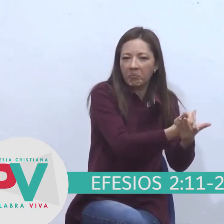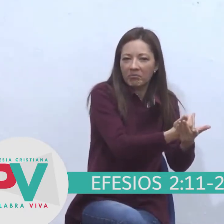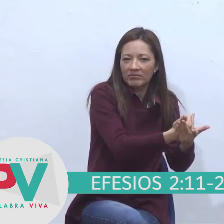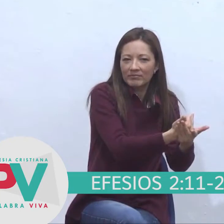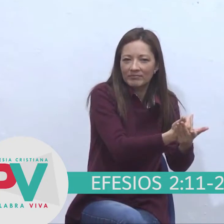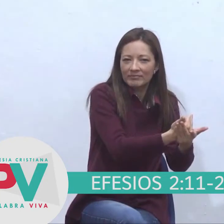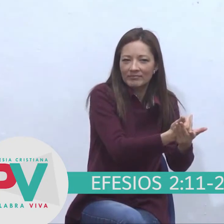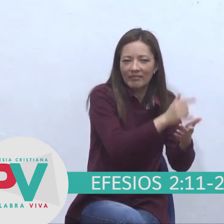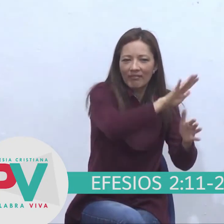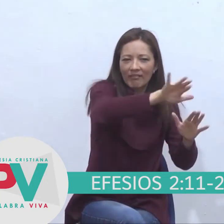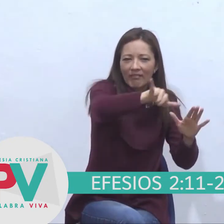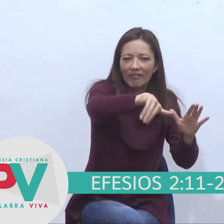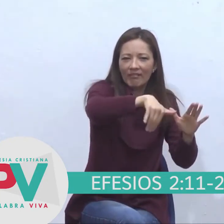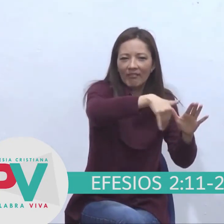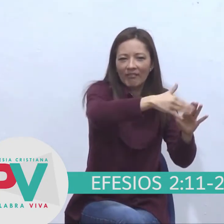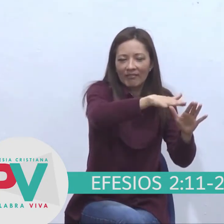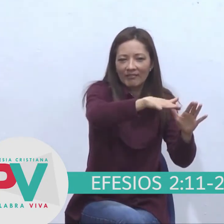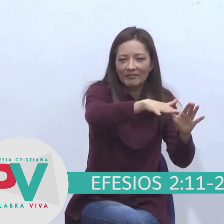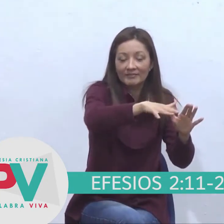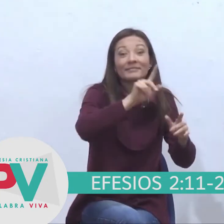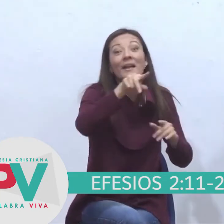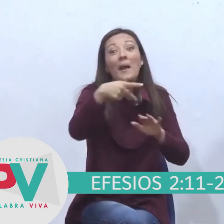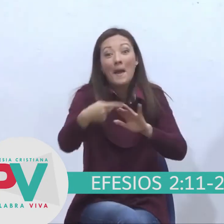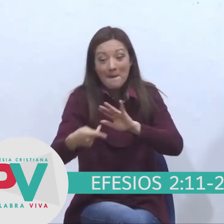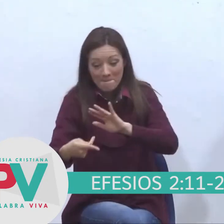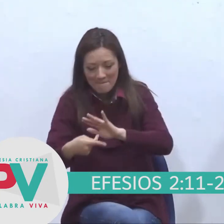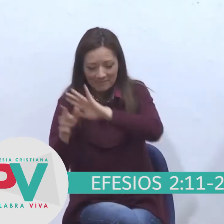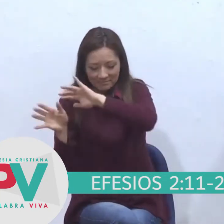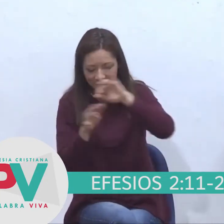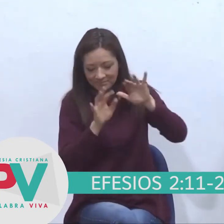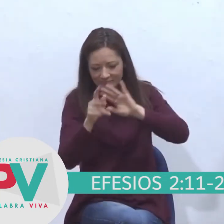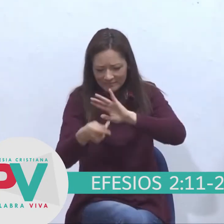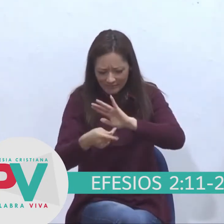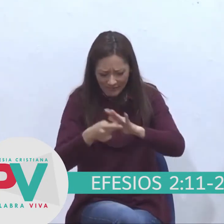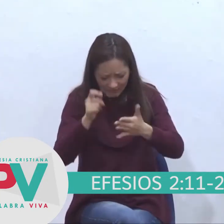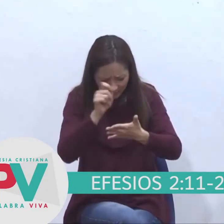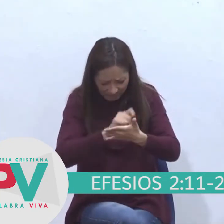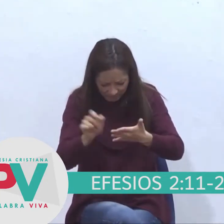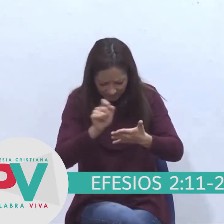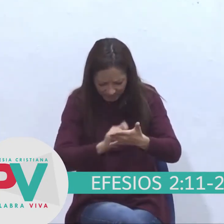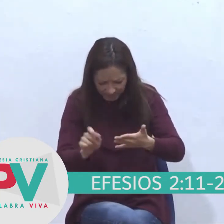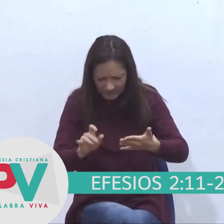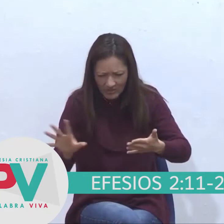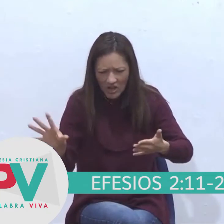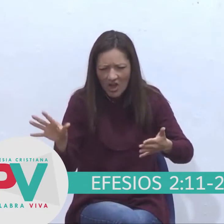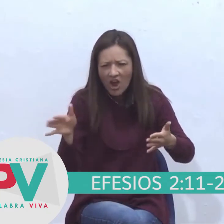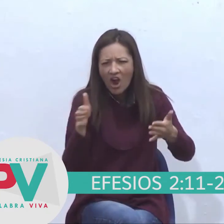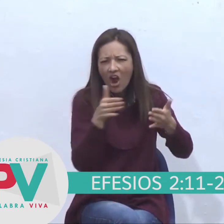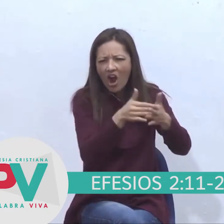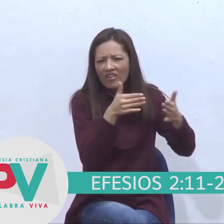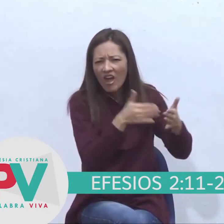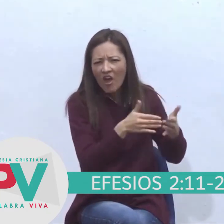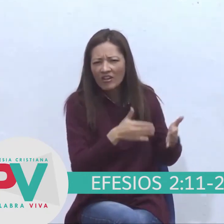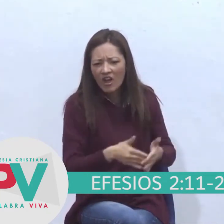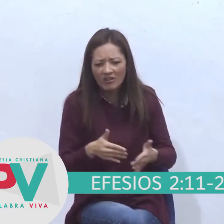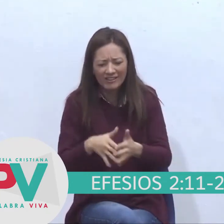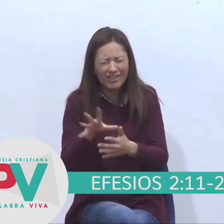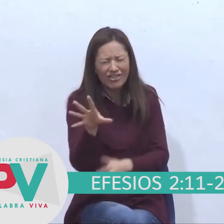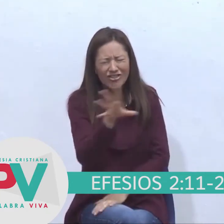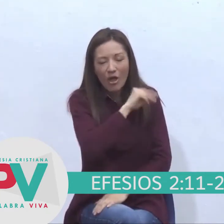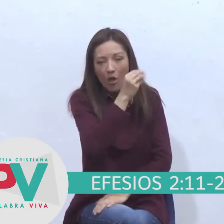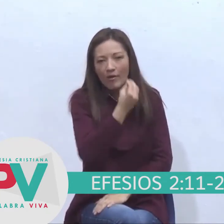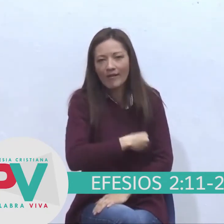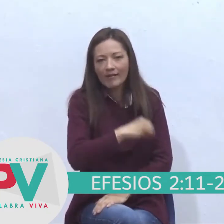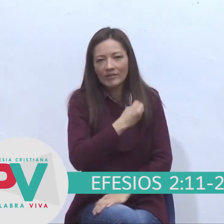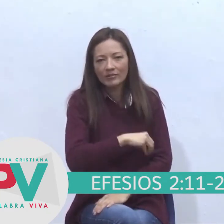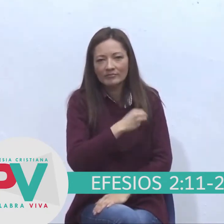tan desolador? Pablo está siendo contundente contra todas las religiones, porque se está dirigiendo